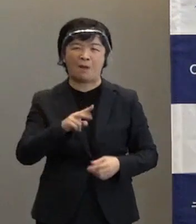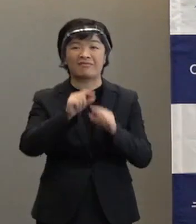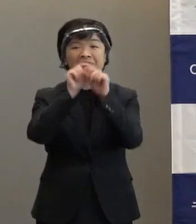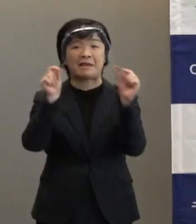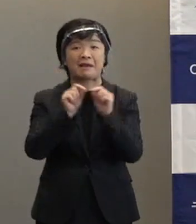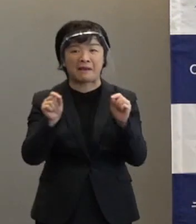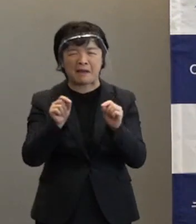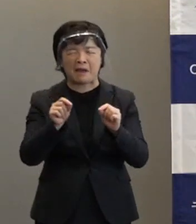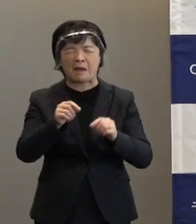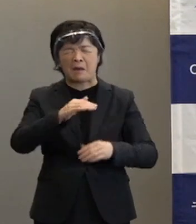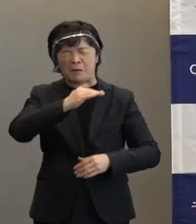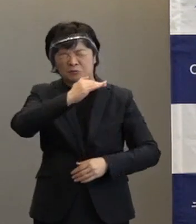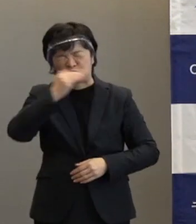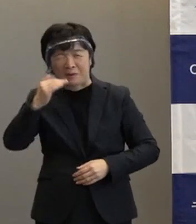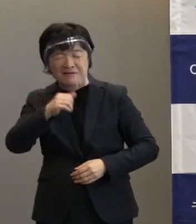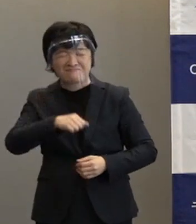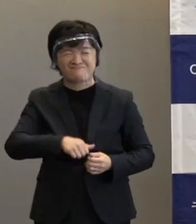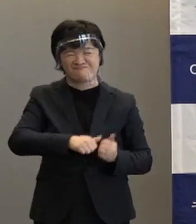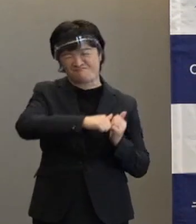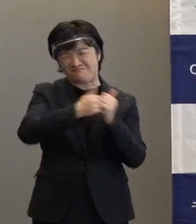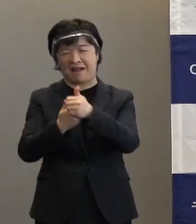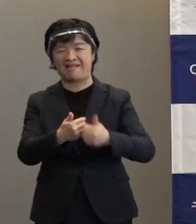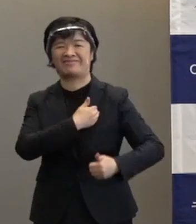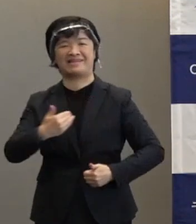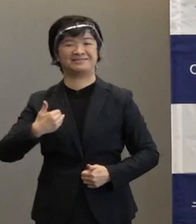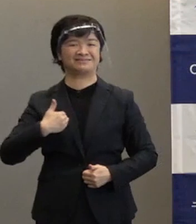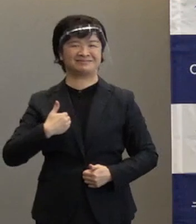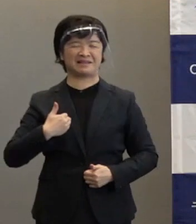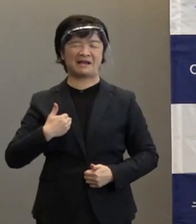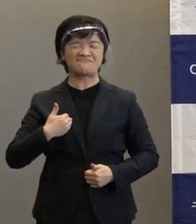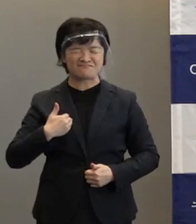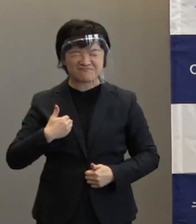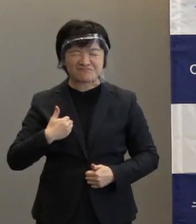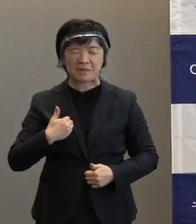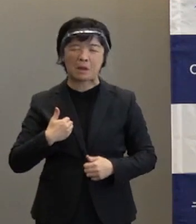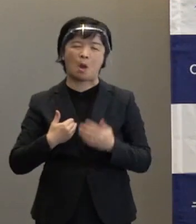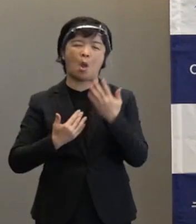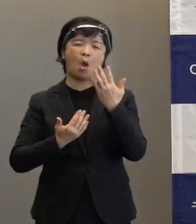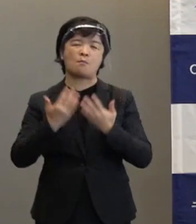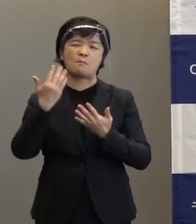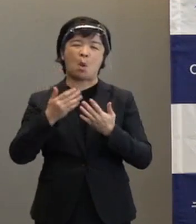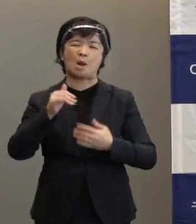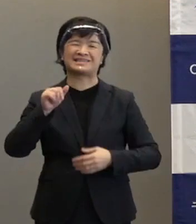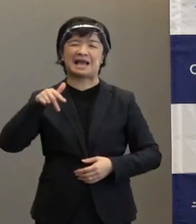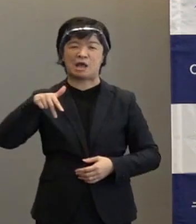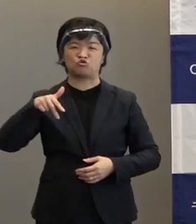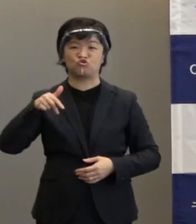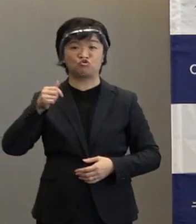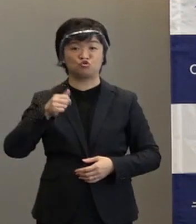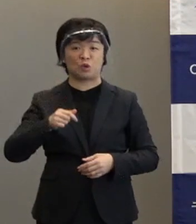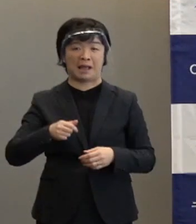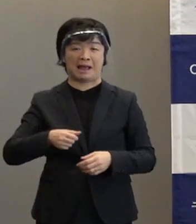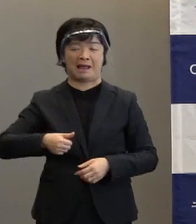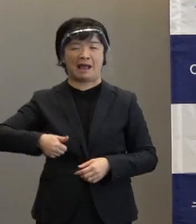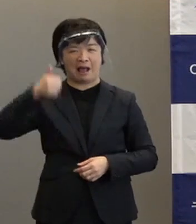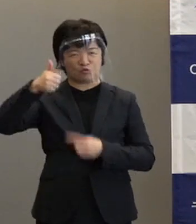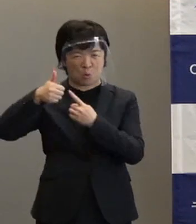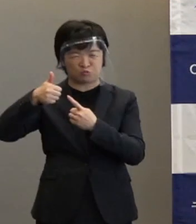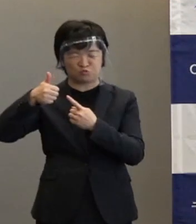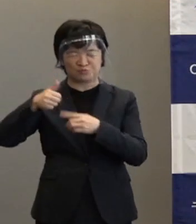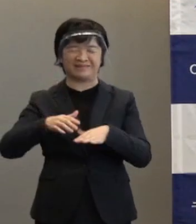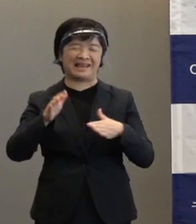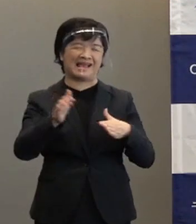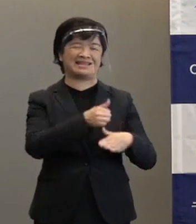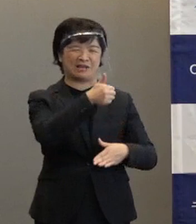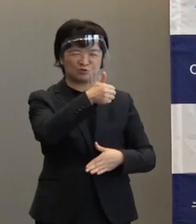しい結果を勝ち取られたことにですね、改めて、森保監督や選手の皆さん方にですね、心から感動を